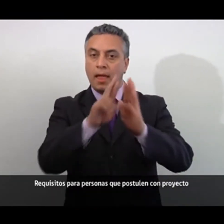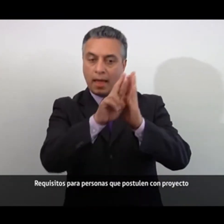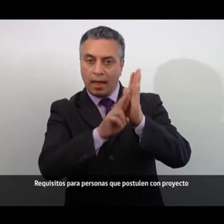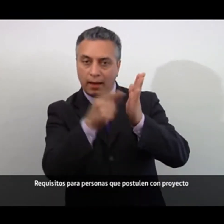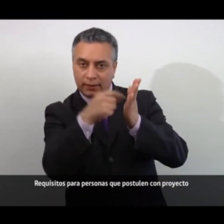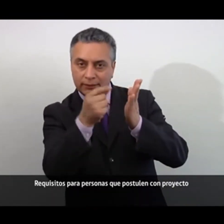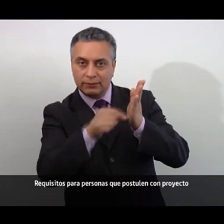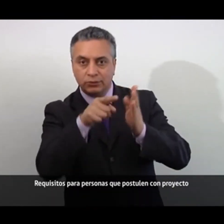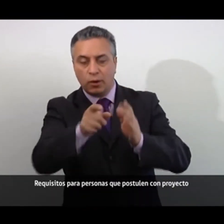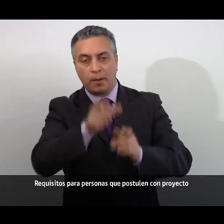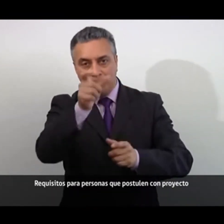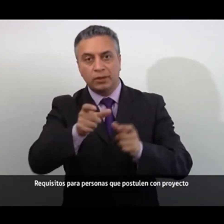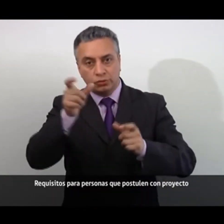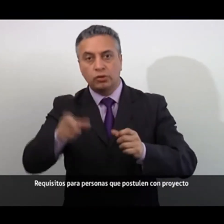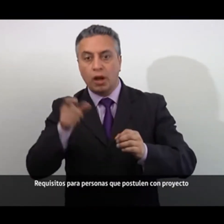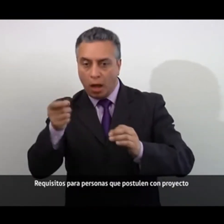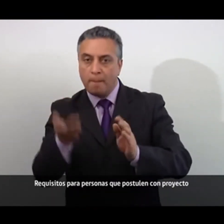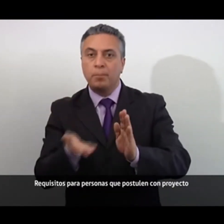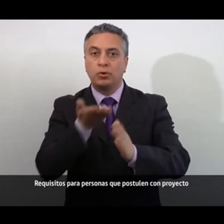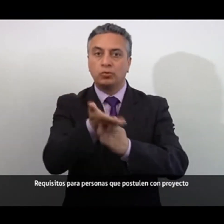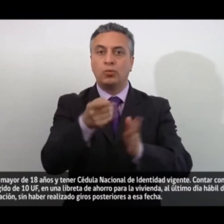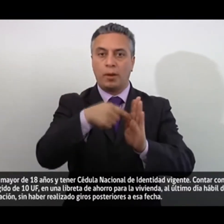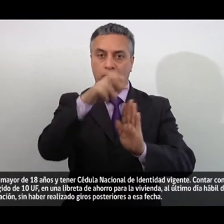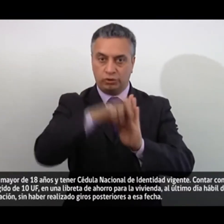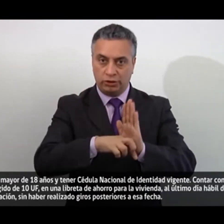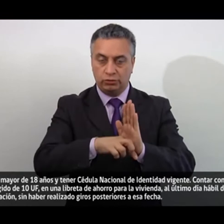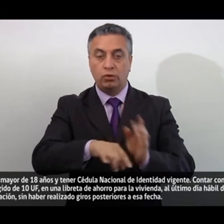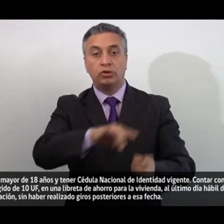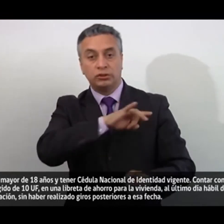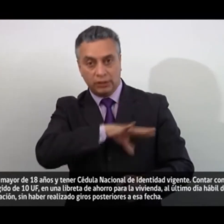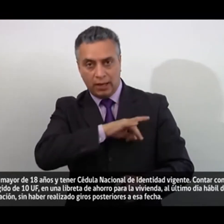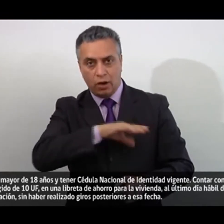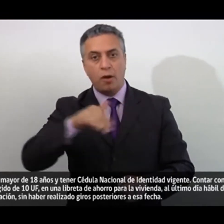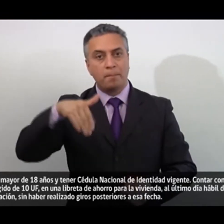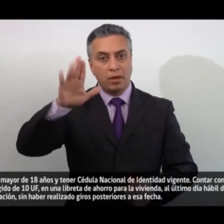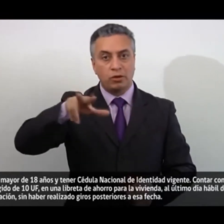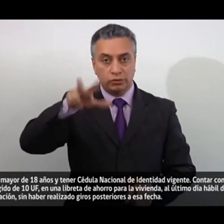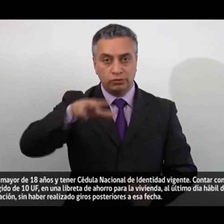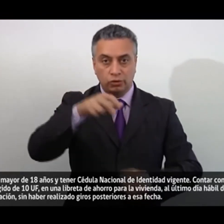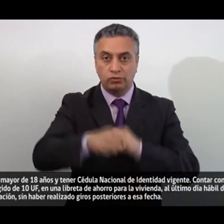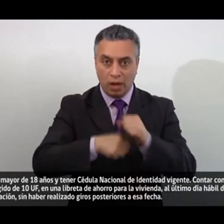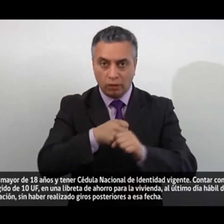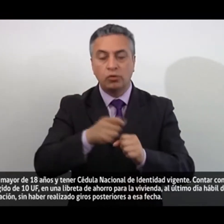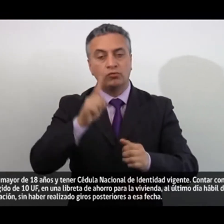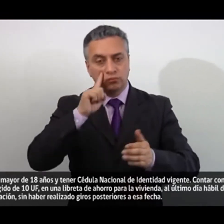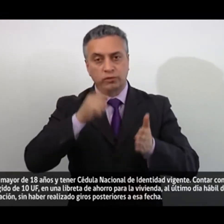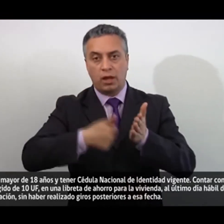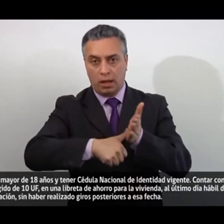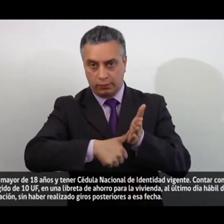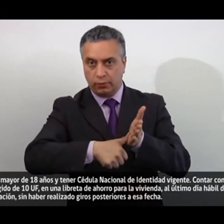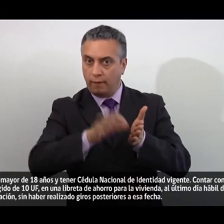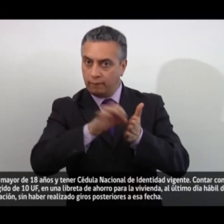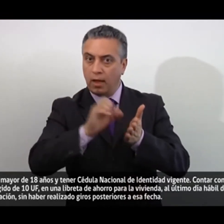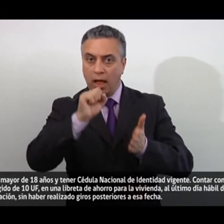Requisitos para personas que postulen con proyecto. Ser chileno, mayor de 18 años y tener cédula nacional de identidad